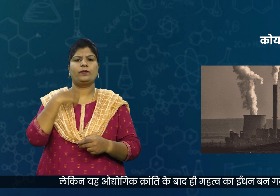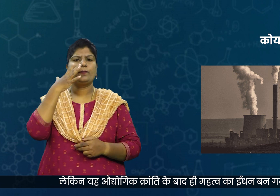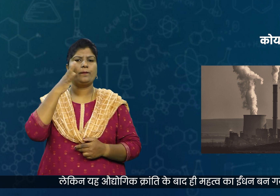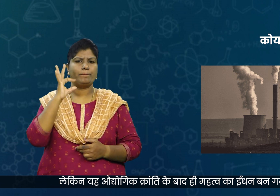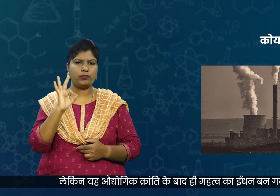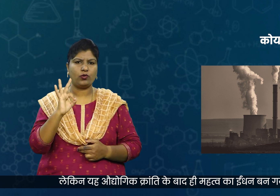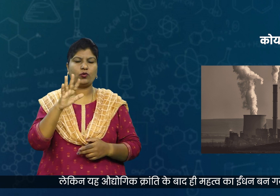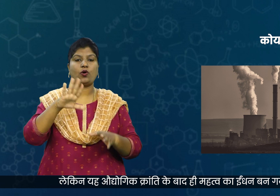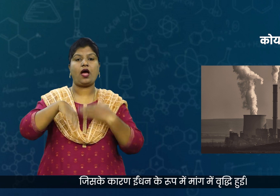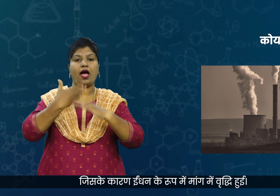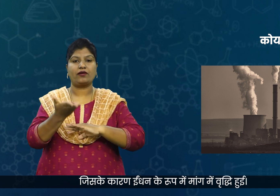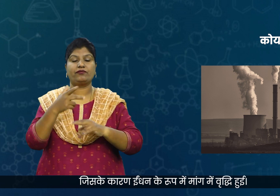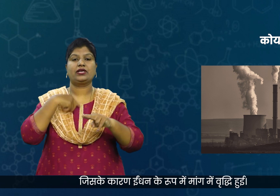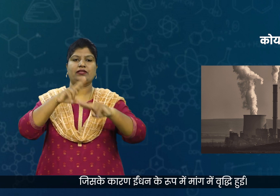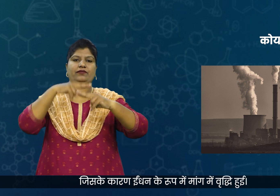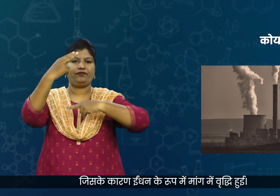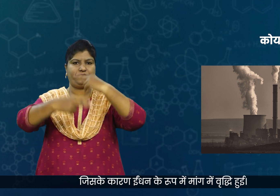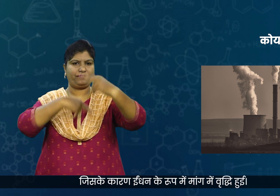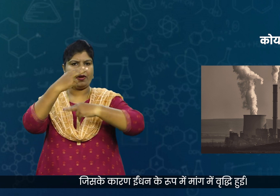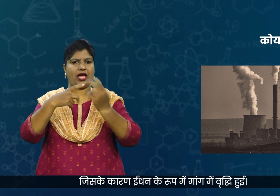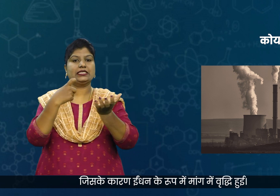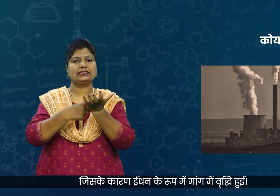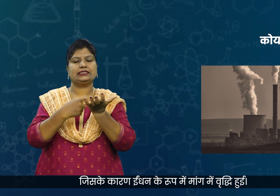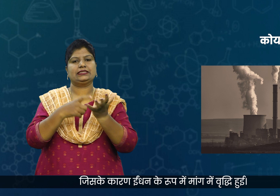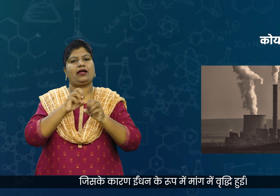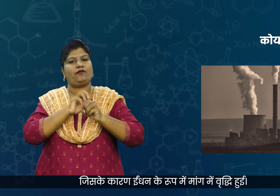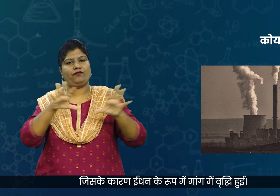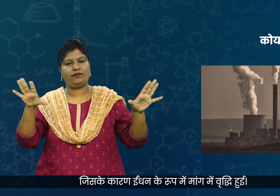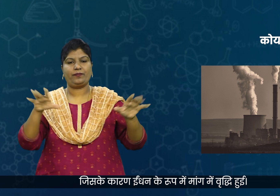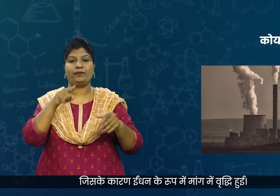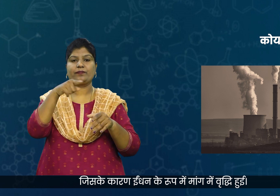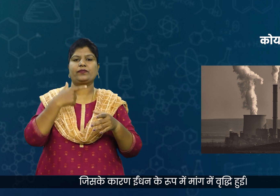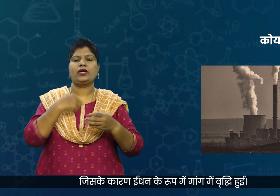गया, जिसके कारण ईंधन के रूप में मांग में वृद्धि हुई।